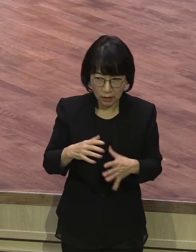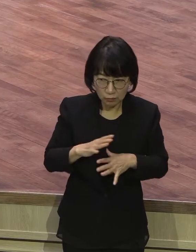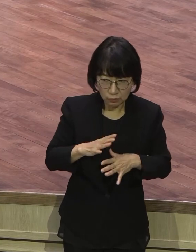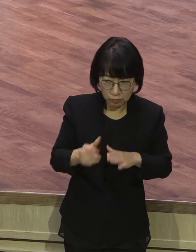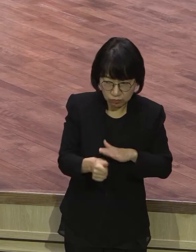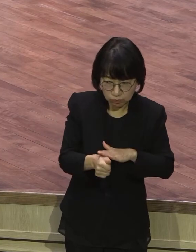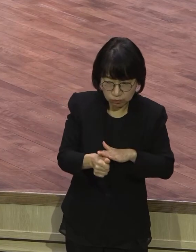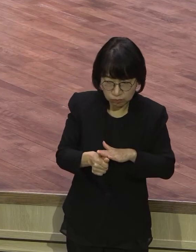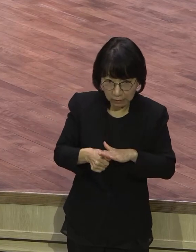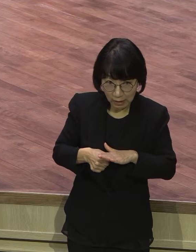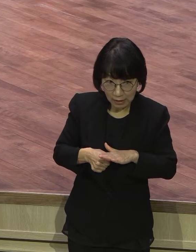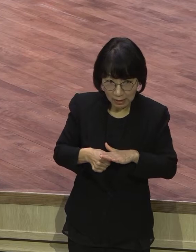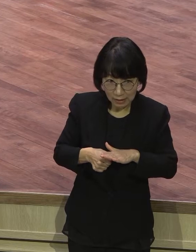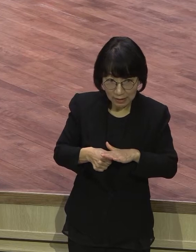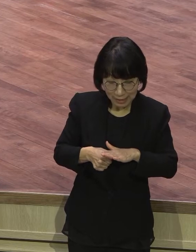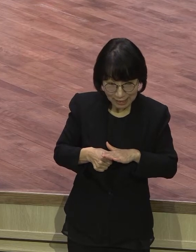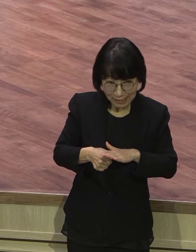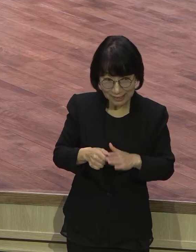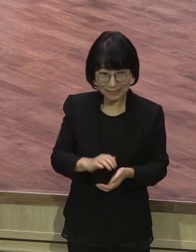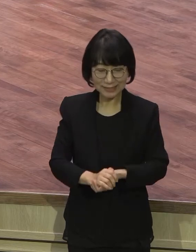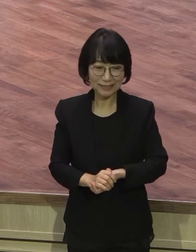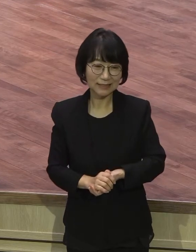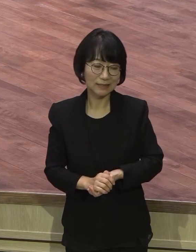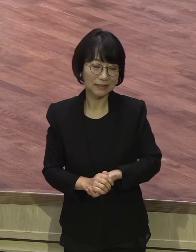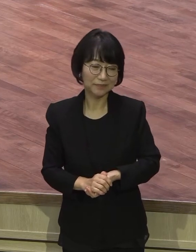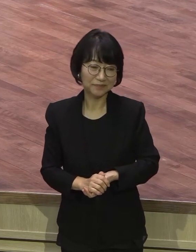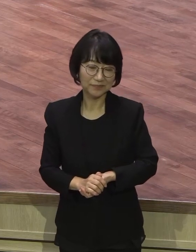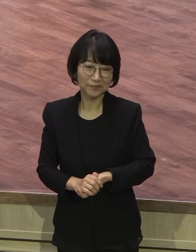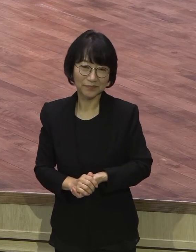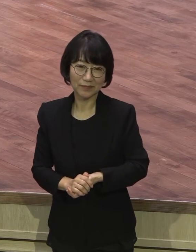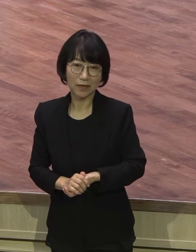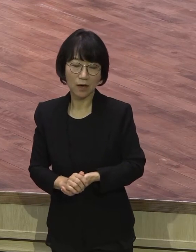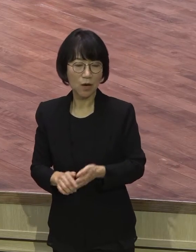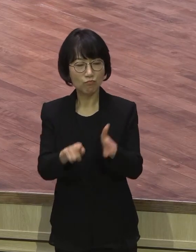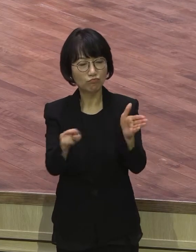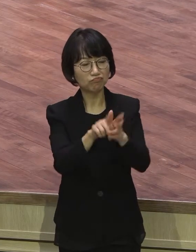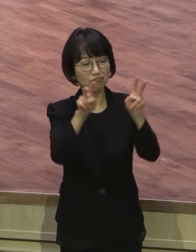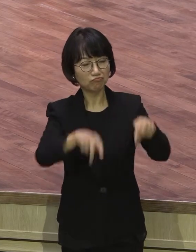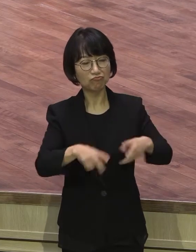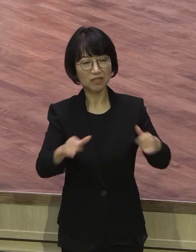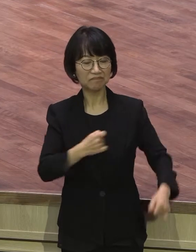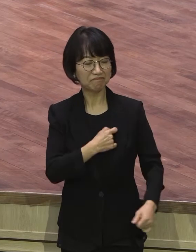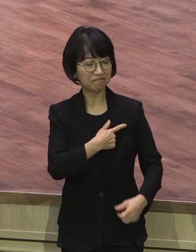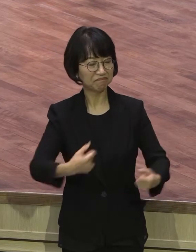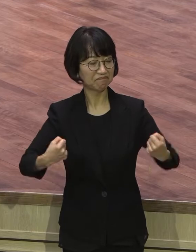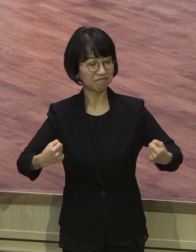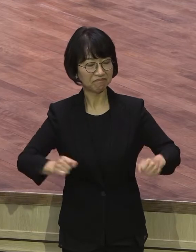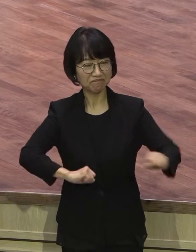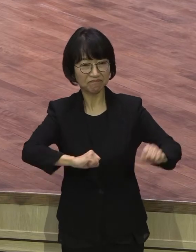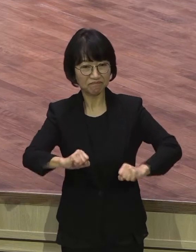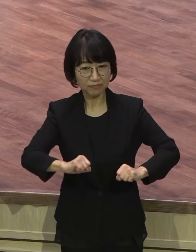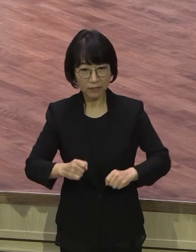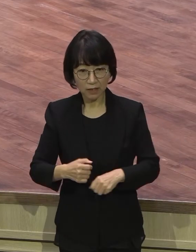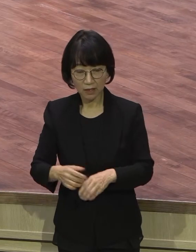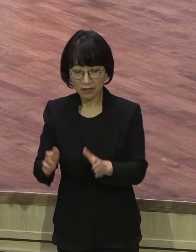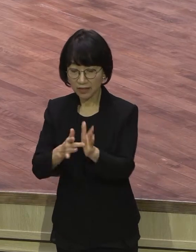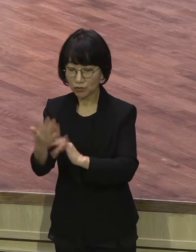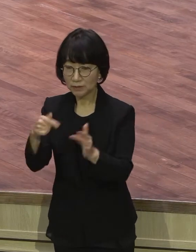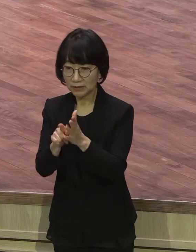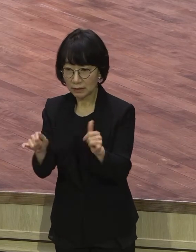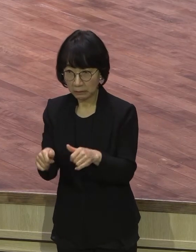끌어가고 영향을 입혀야 될 사람들이 전부 잡혀가지고 불신자에 잡혀 살아요. 정죄의식 속에 잡혀가지고 사단이